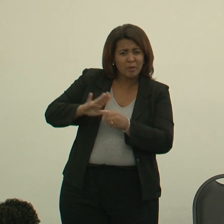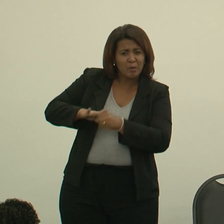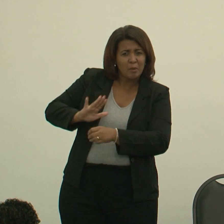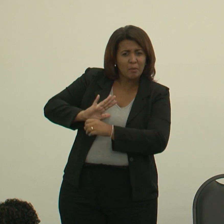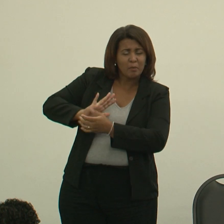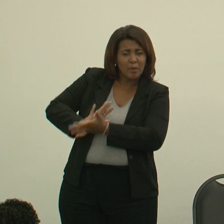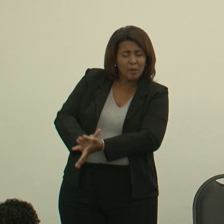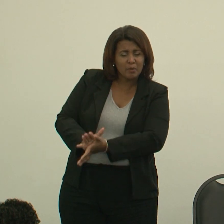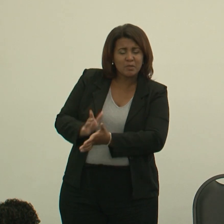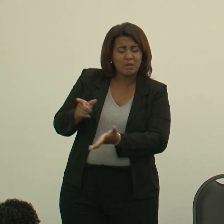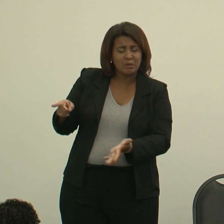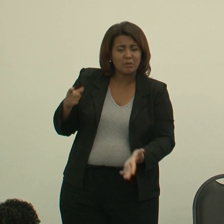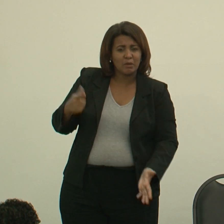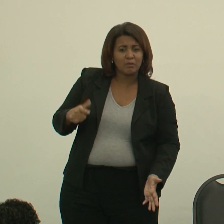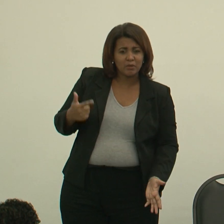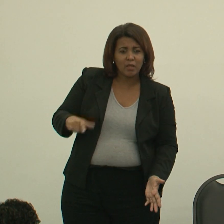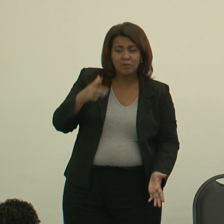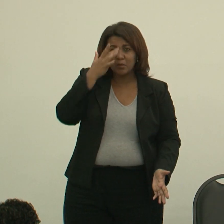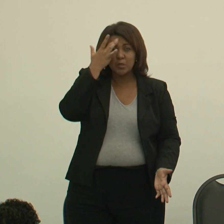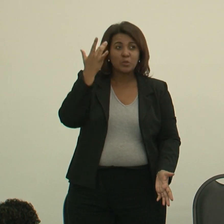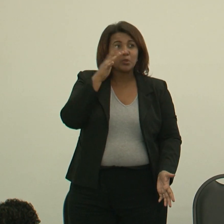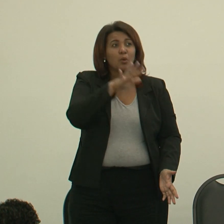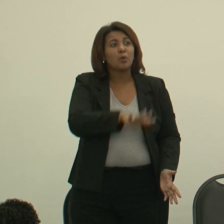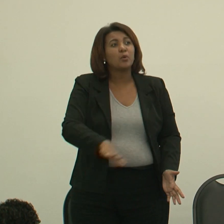as pessoas, de modo geral, têm uma certa